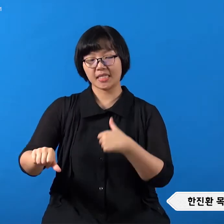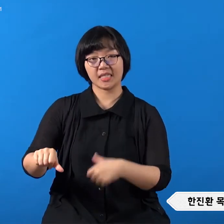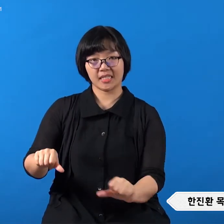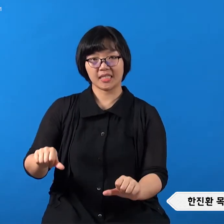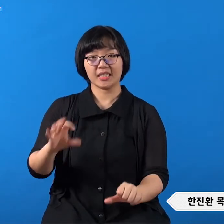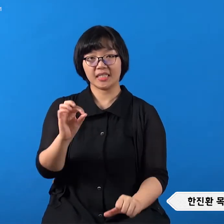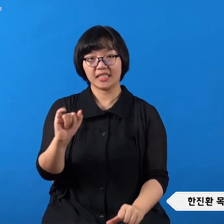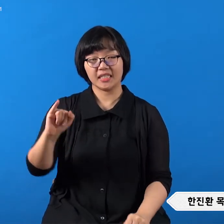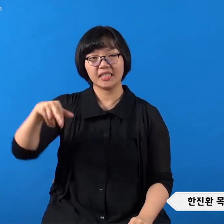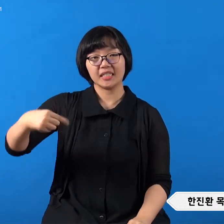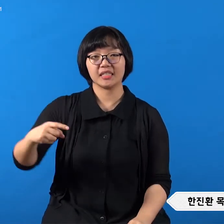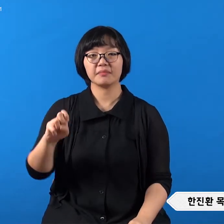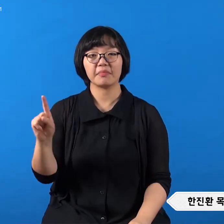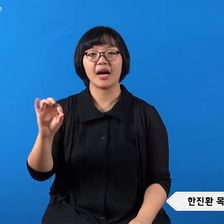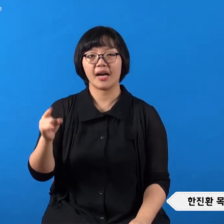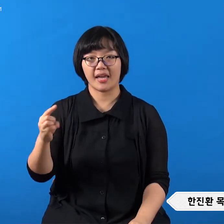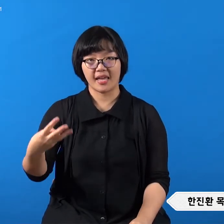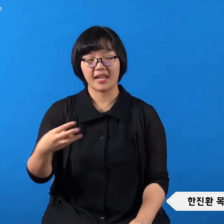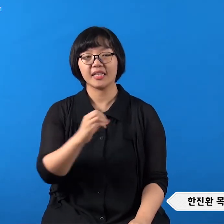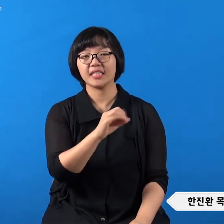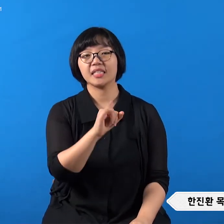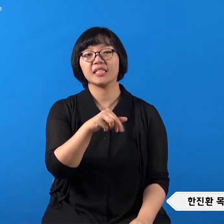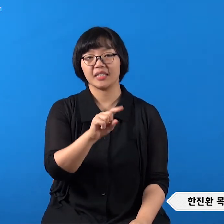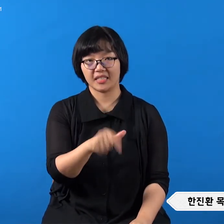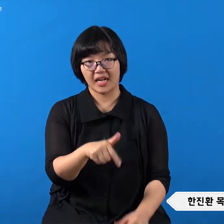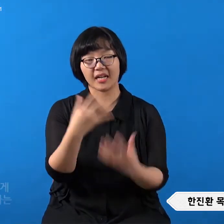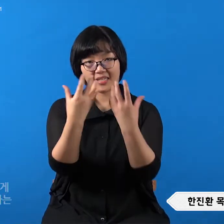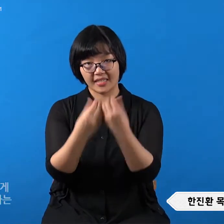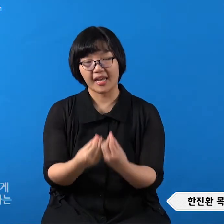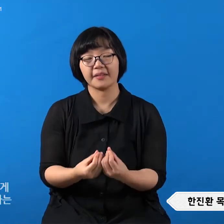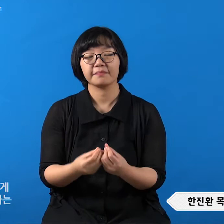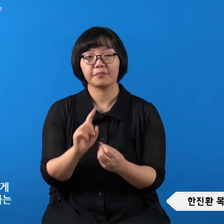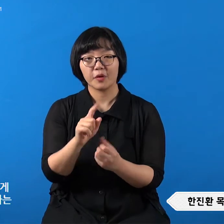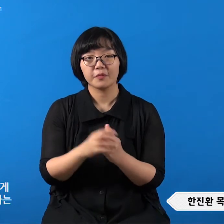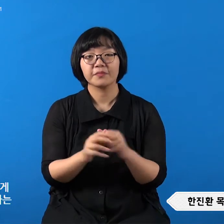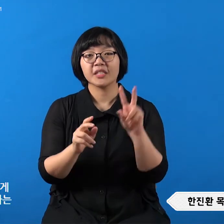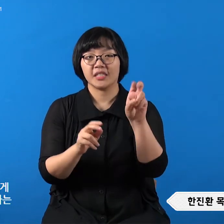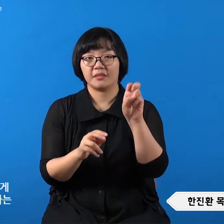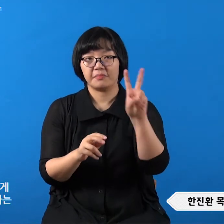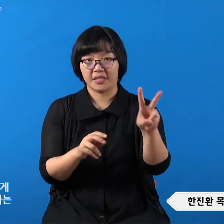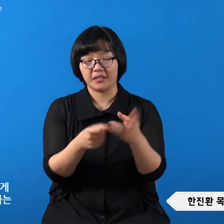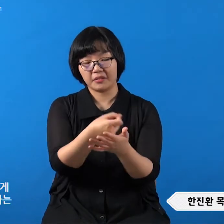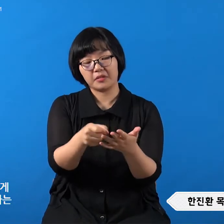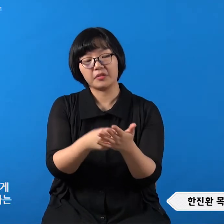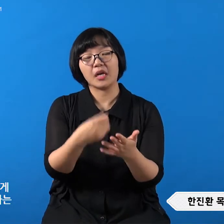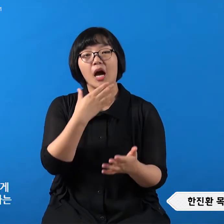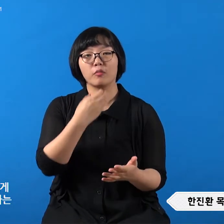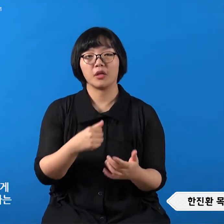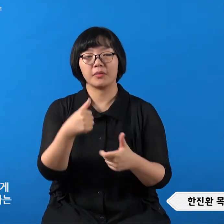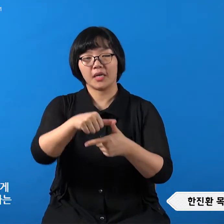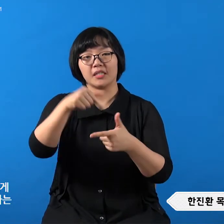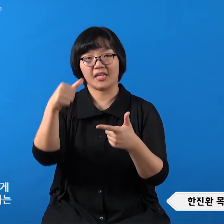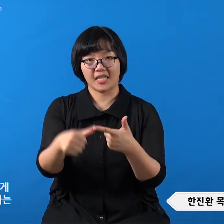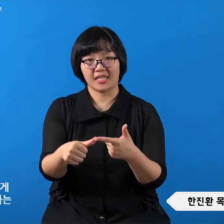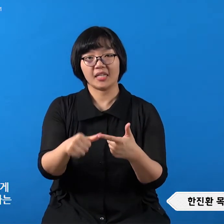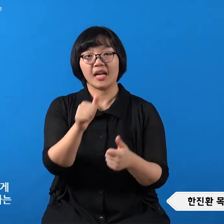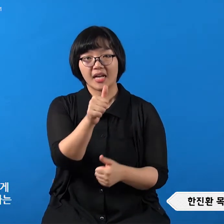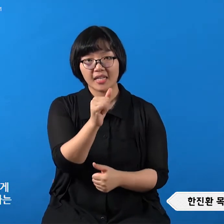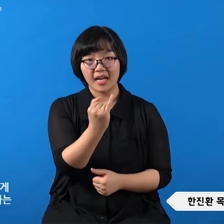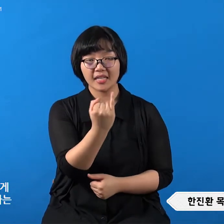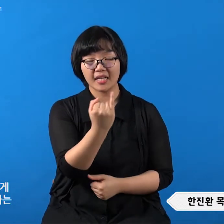듭니다. 22절 기록된 바 아브라함이 두 아들이 있으니 하나는 여종에게서